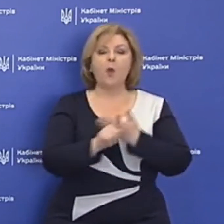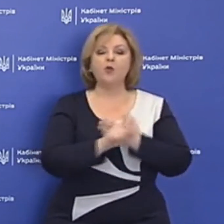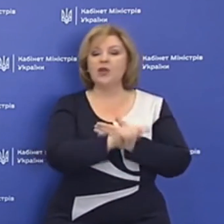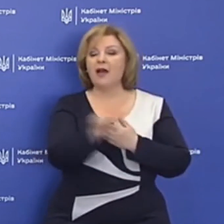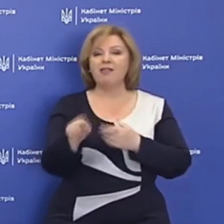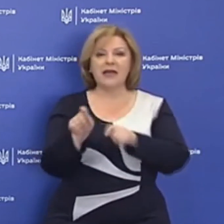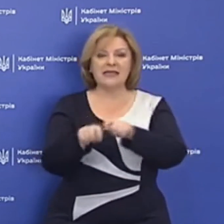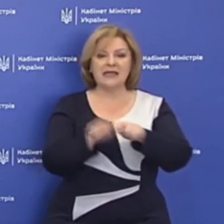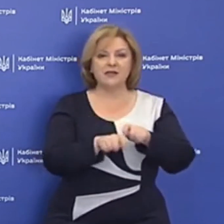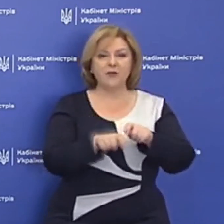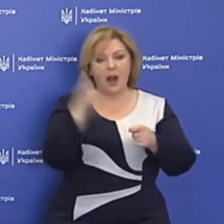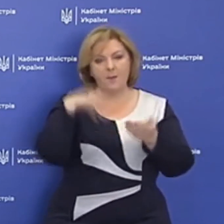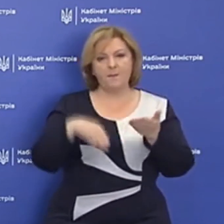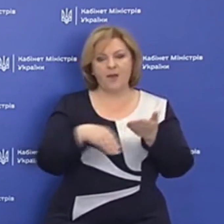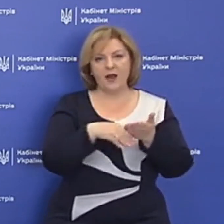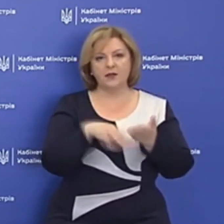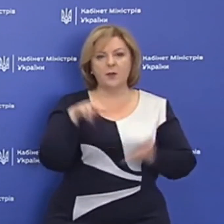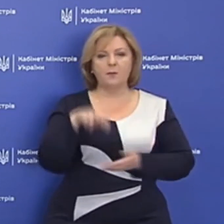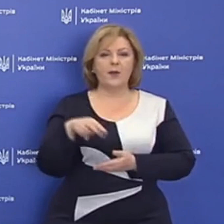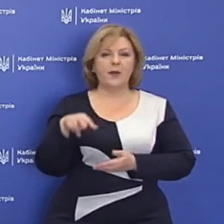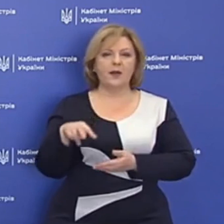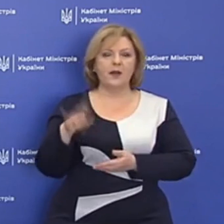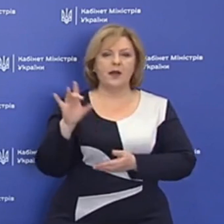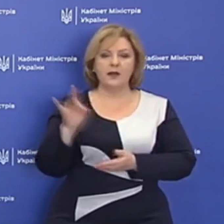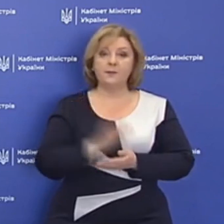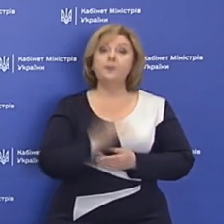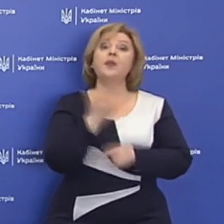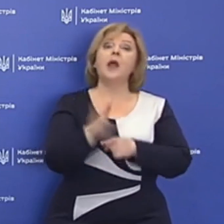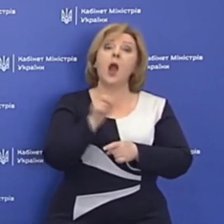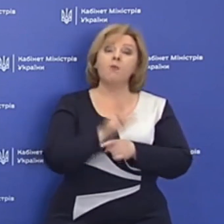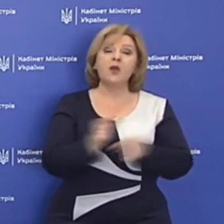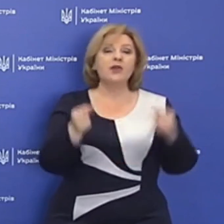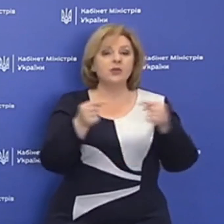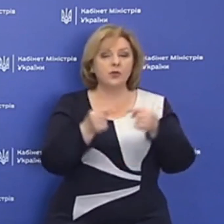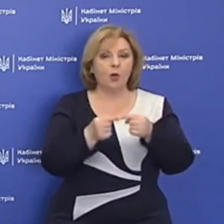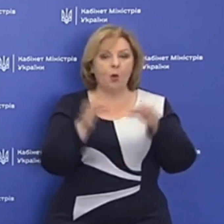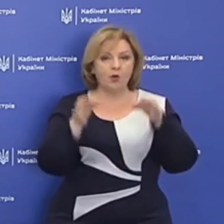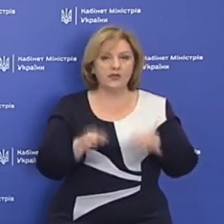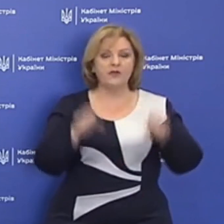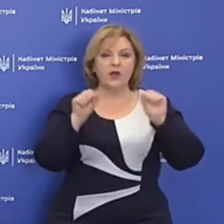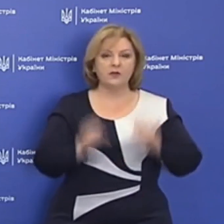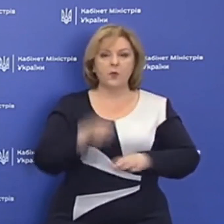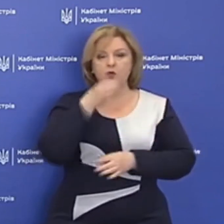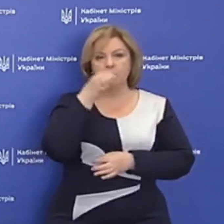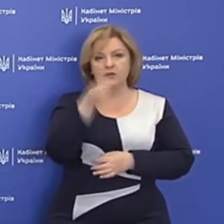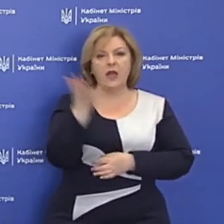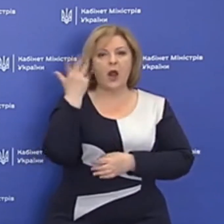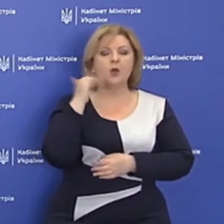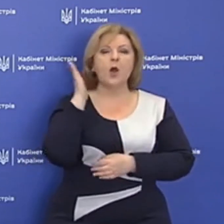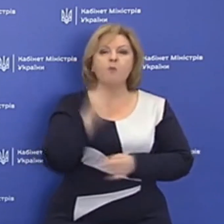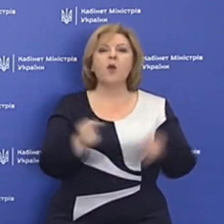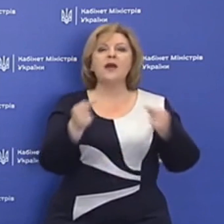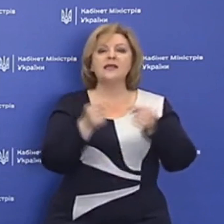тестувати методом ПЛР. Ну, тому більш достовірно ми в змозі будемо сказати, коли будуть саме